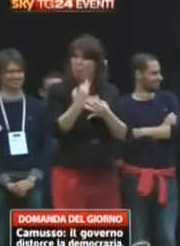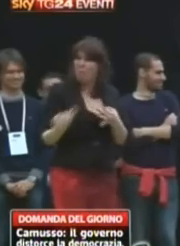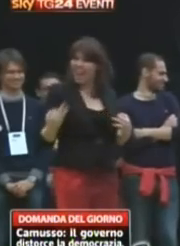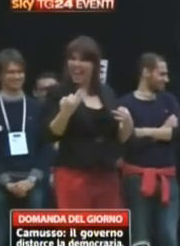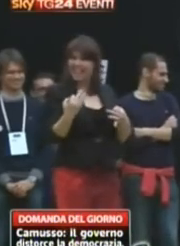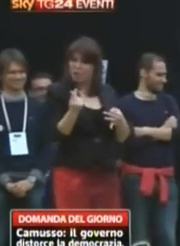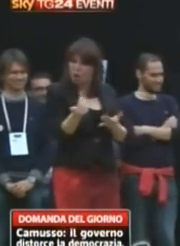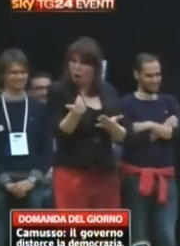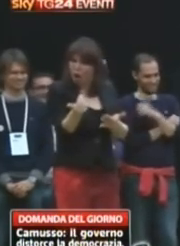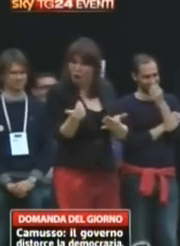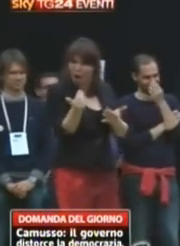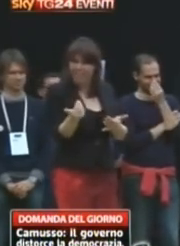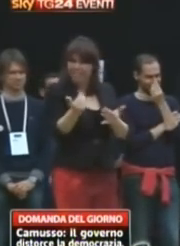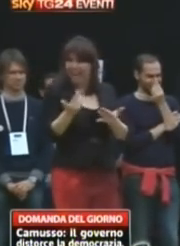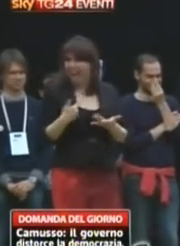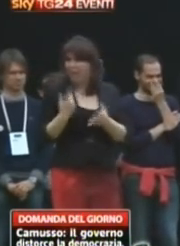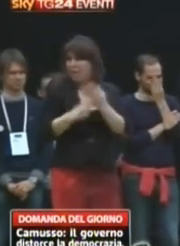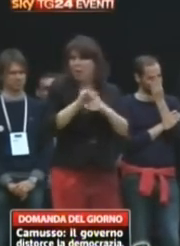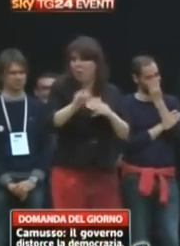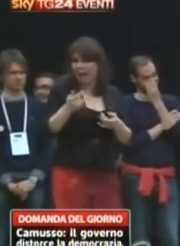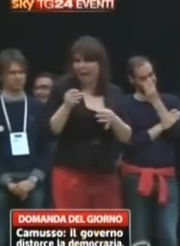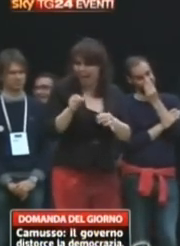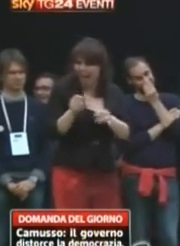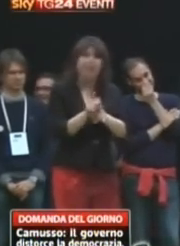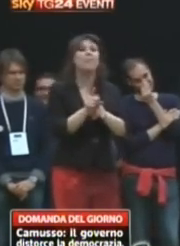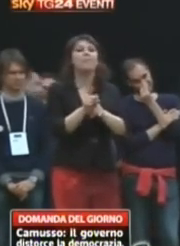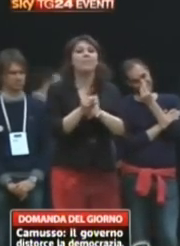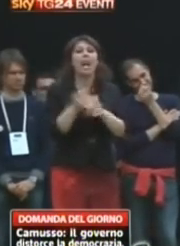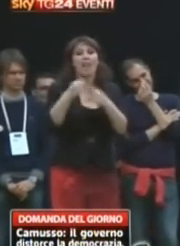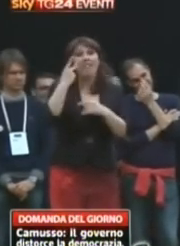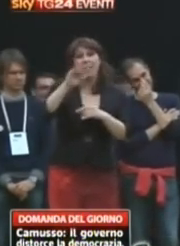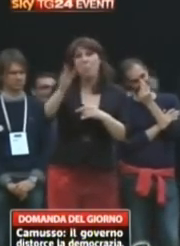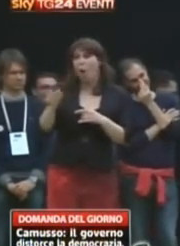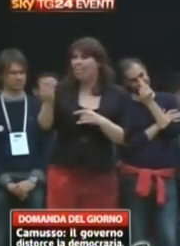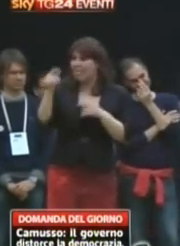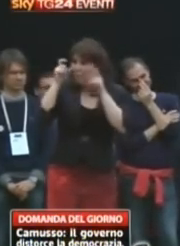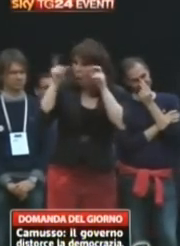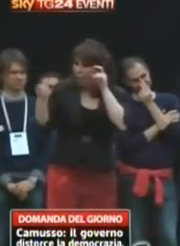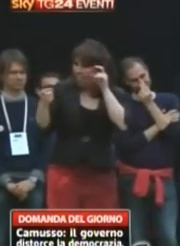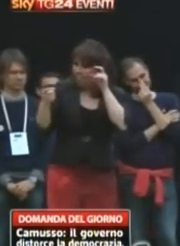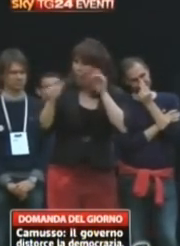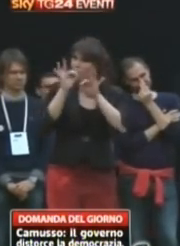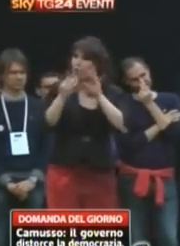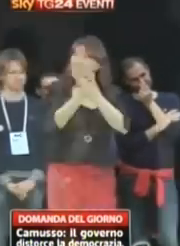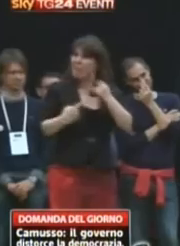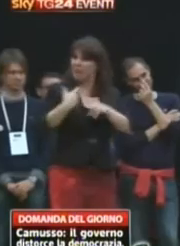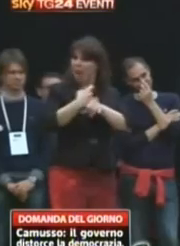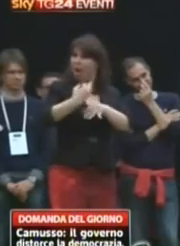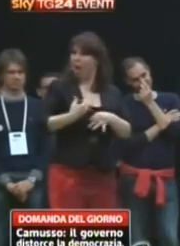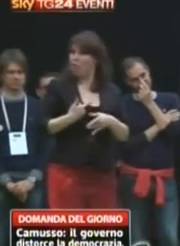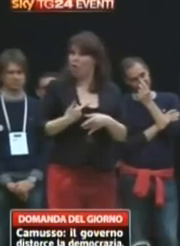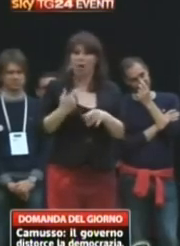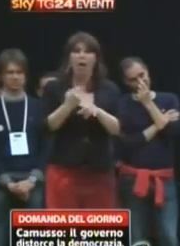quotina lì, hai capito? Lo sveni piano piano. Infatti mandano Monti come curatore fallimentare. Monti fa